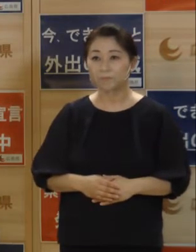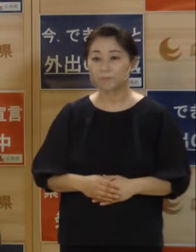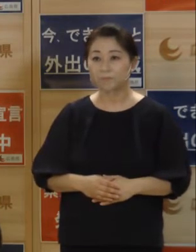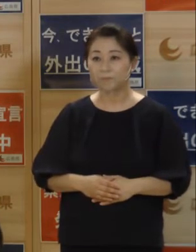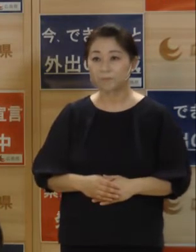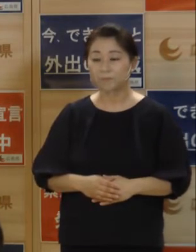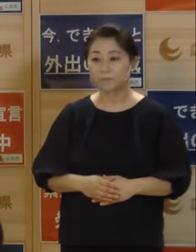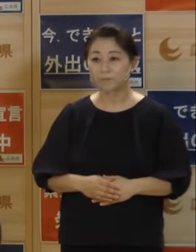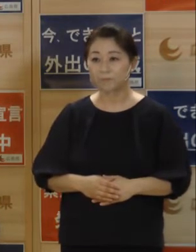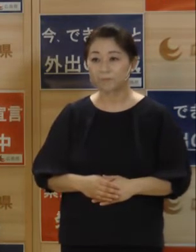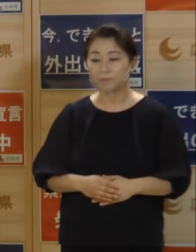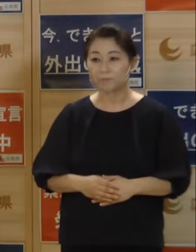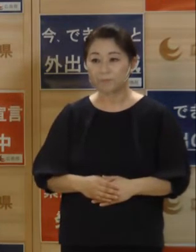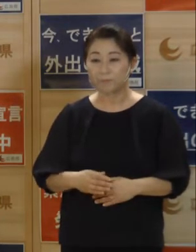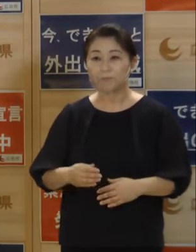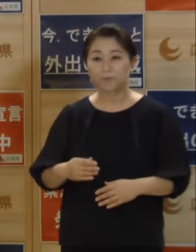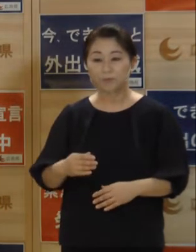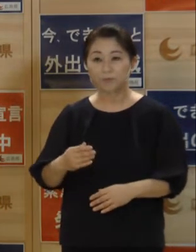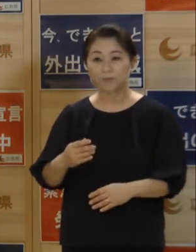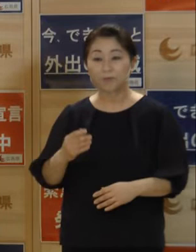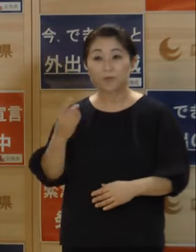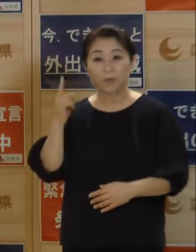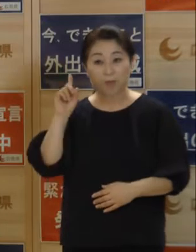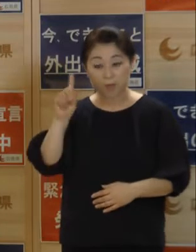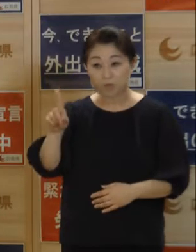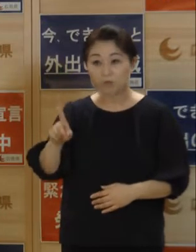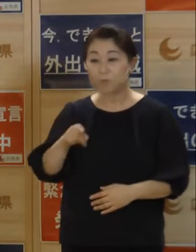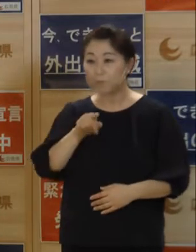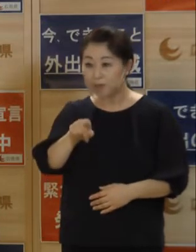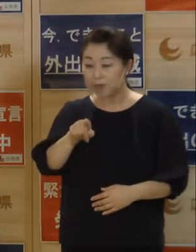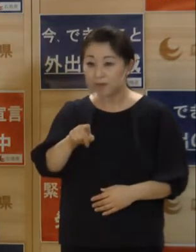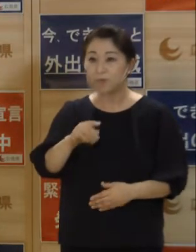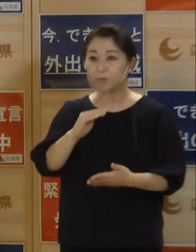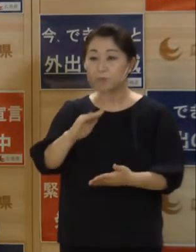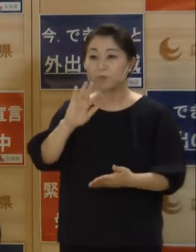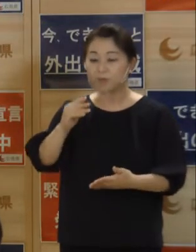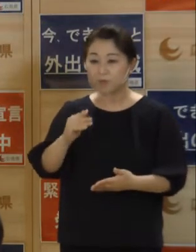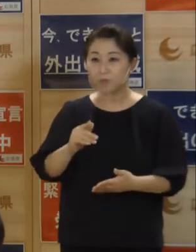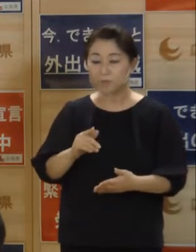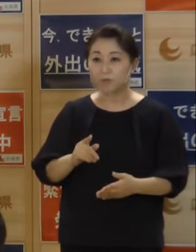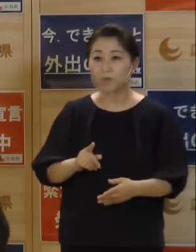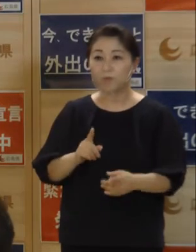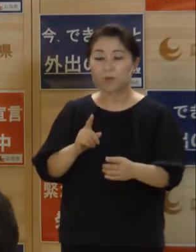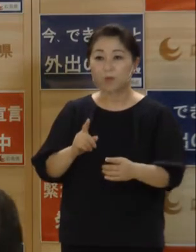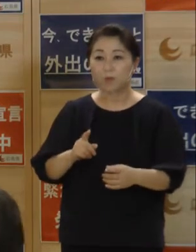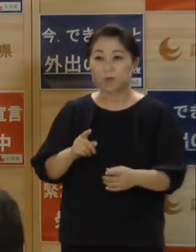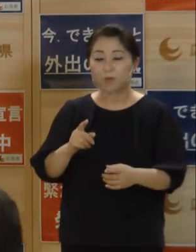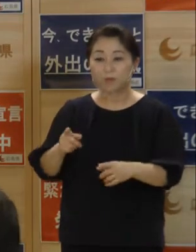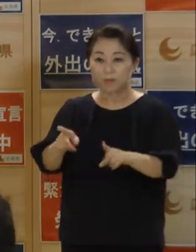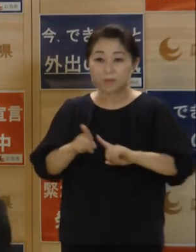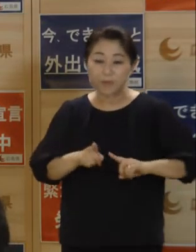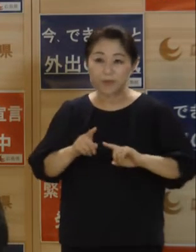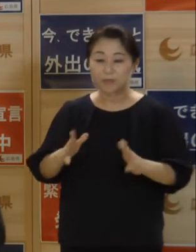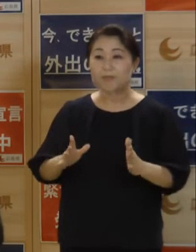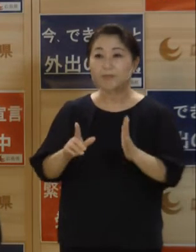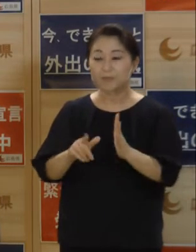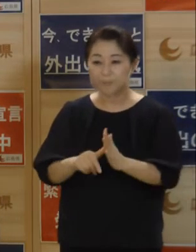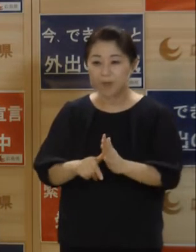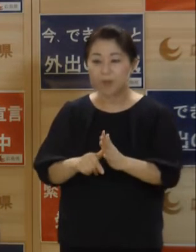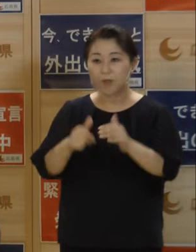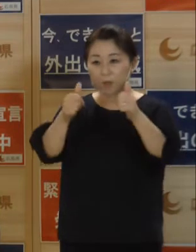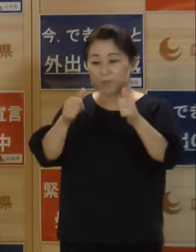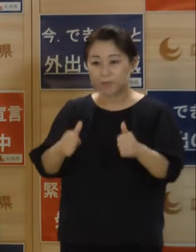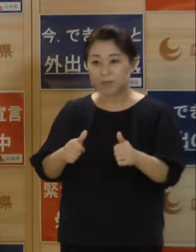命令に明日での命令ということだったんですが、その応じない場合は、ね、当日延長で何か対面を公開する